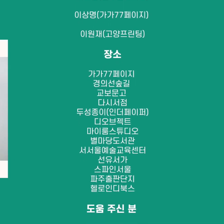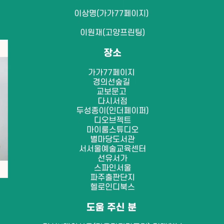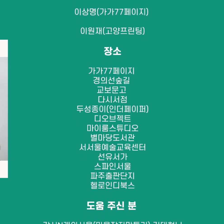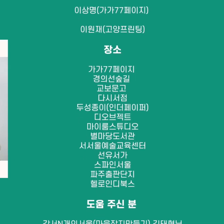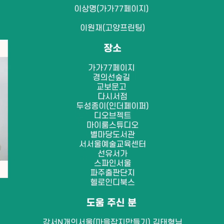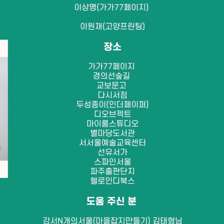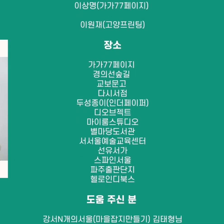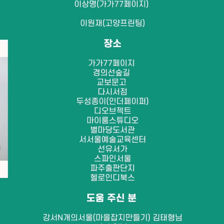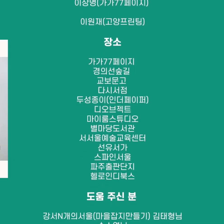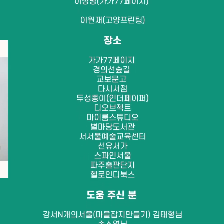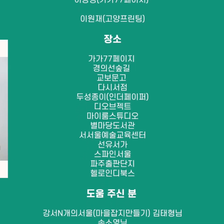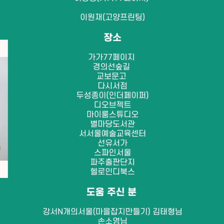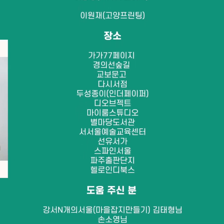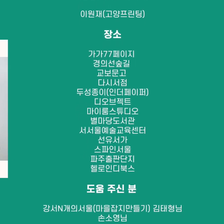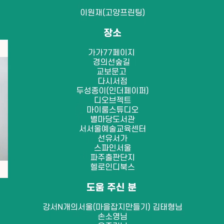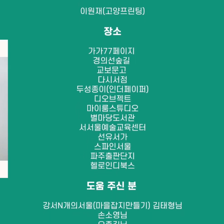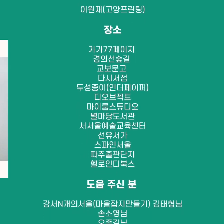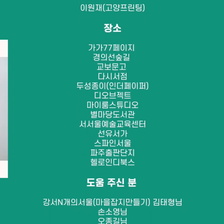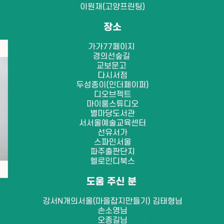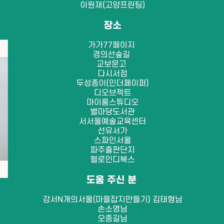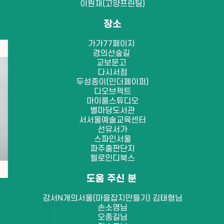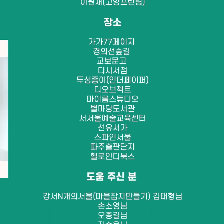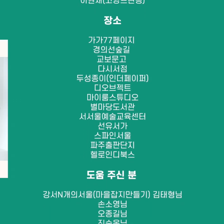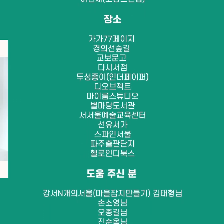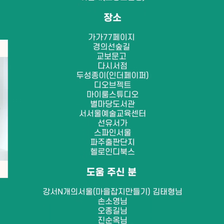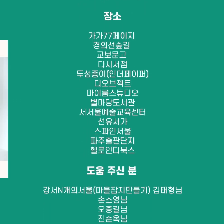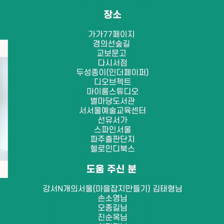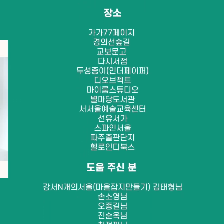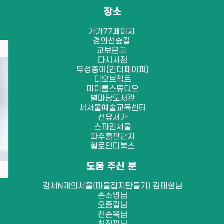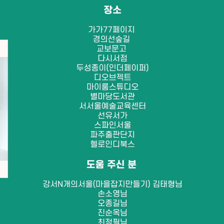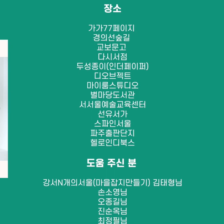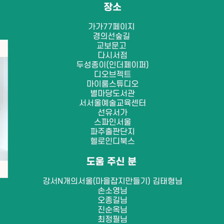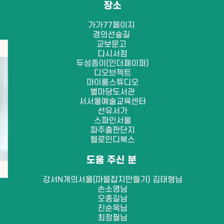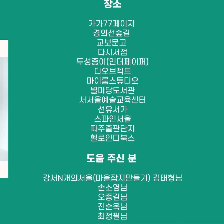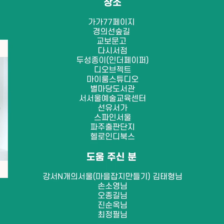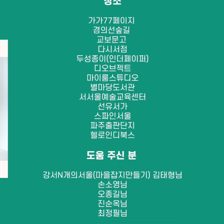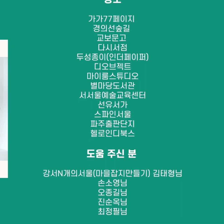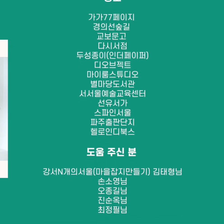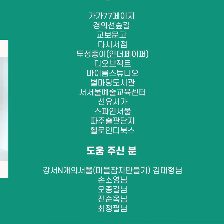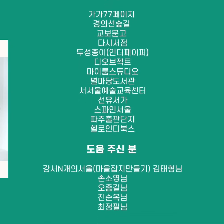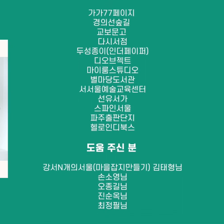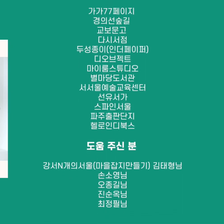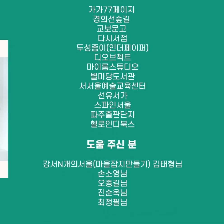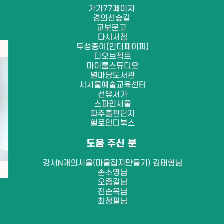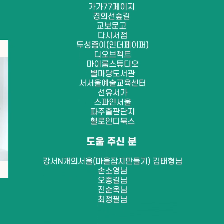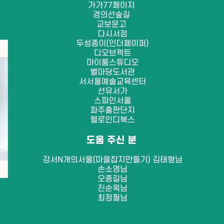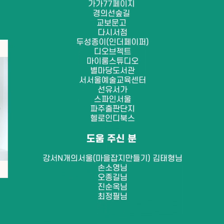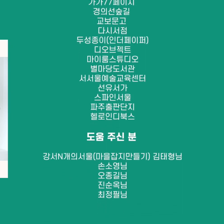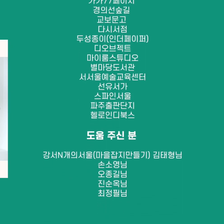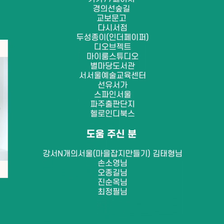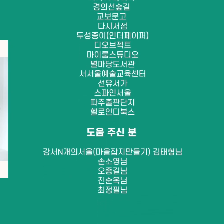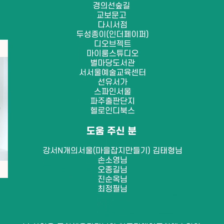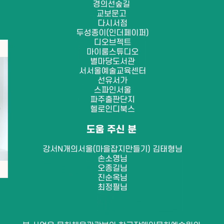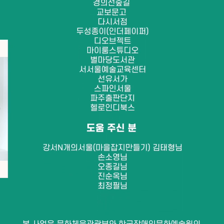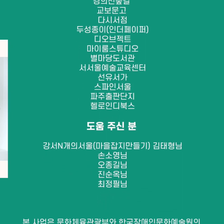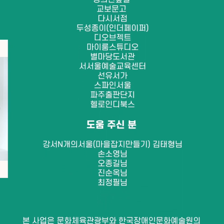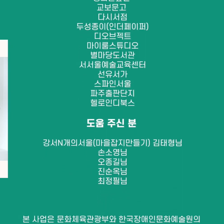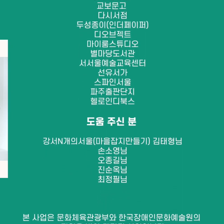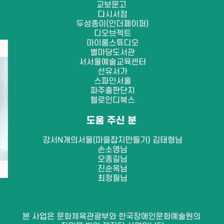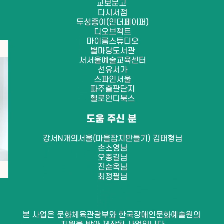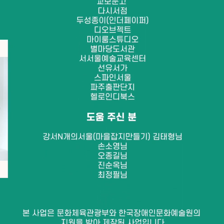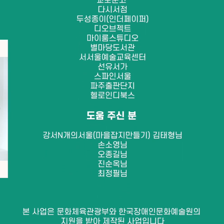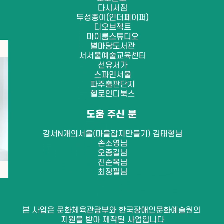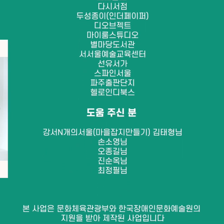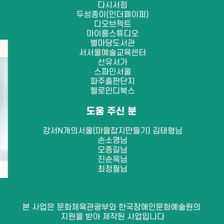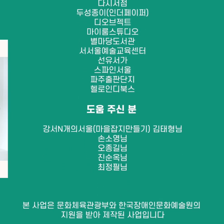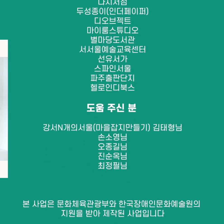수 있는 자유로움이 좋았죠. 그래서 이제는 더 이상 독자가 그냥 읽는 사람으로 머무는 것이 아니라 자기가 직접 쓸 수 있는